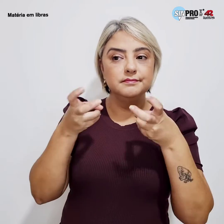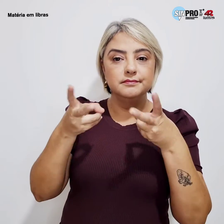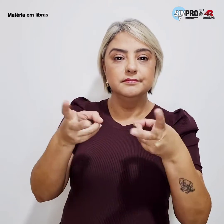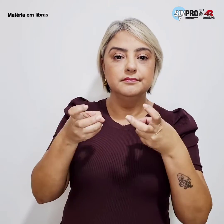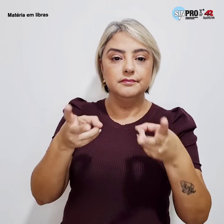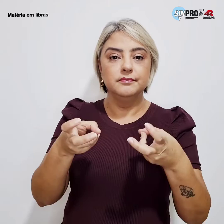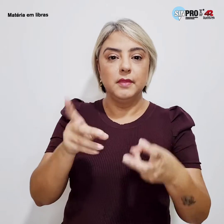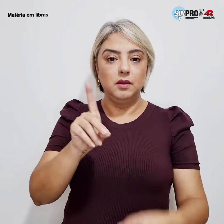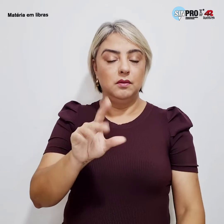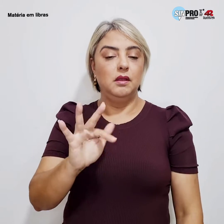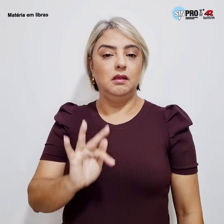Distrito Federal.